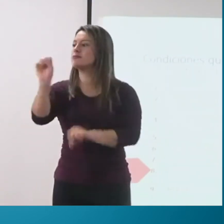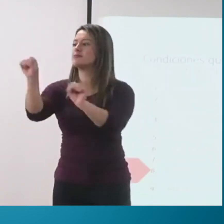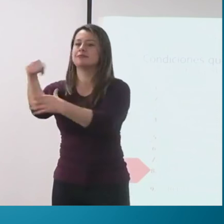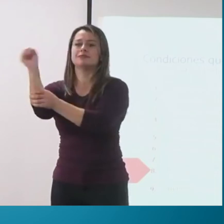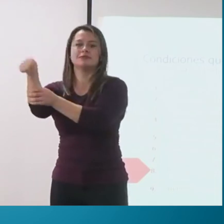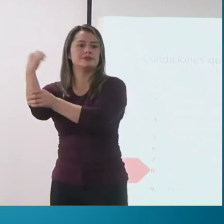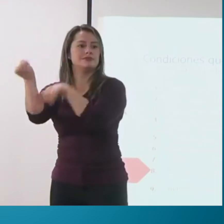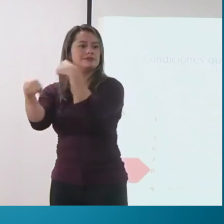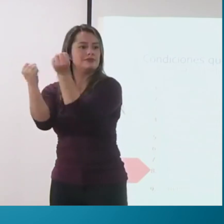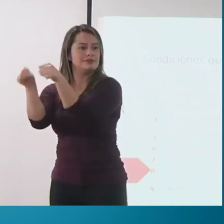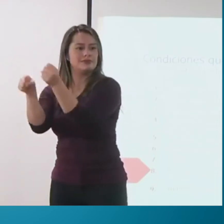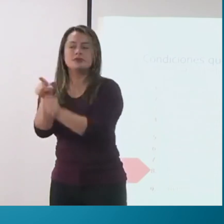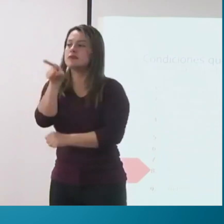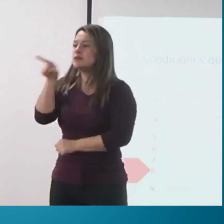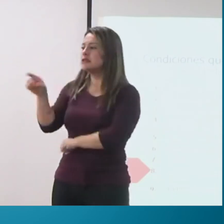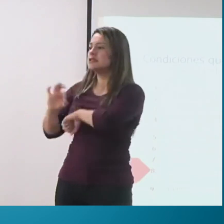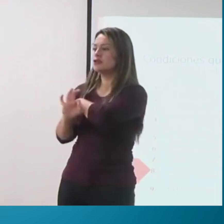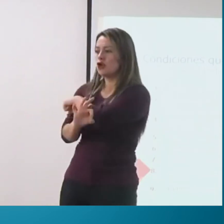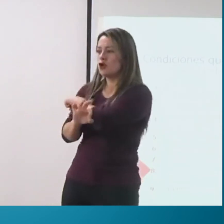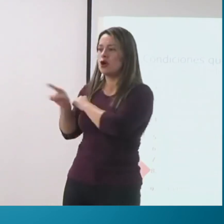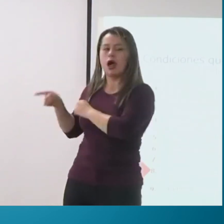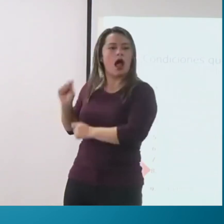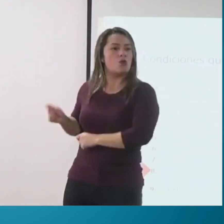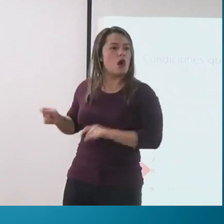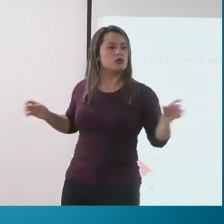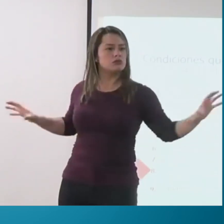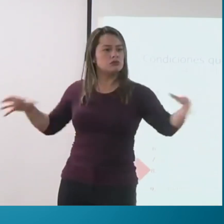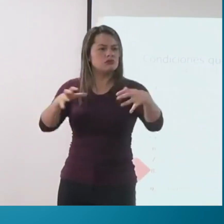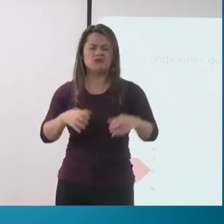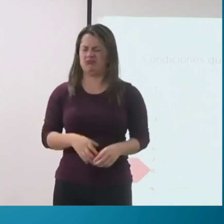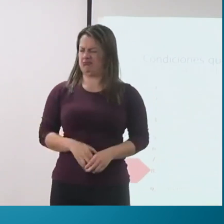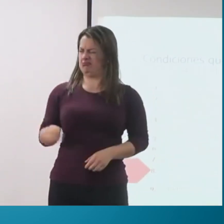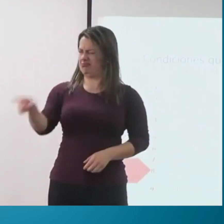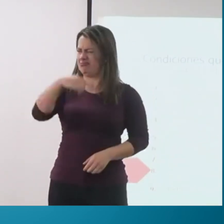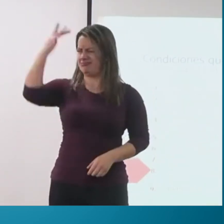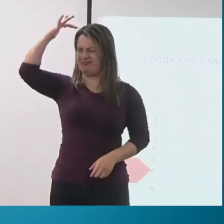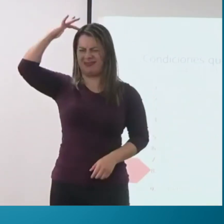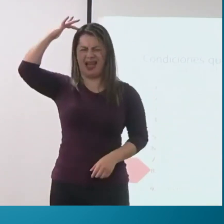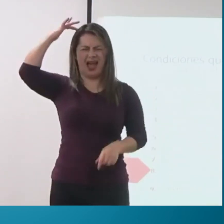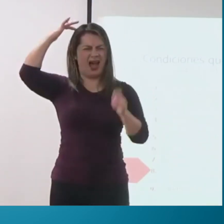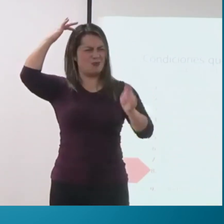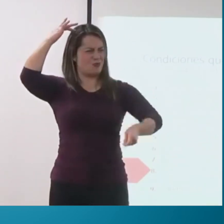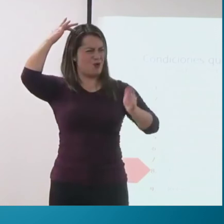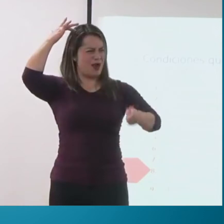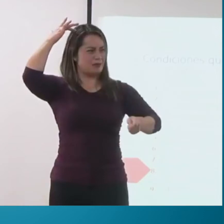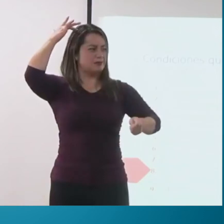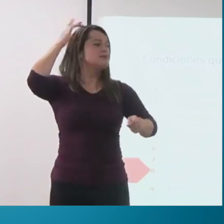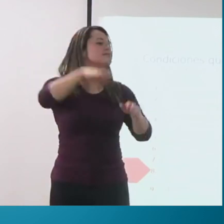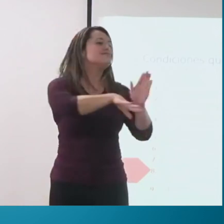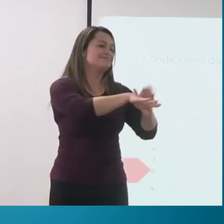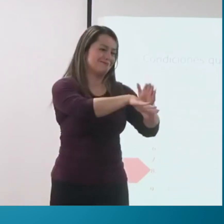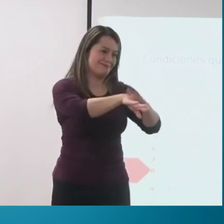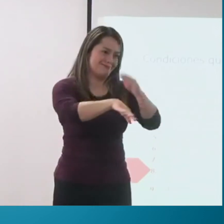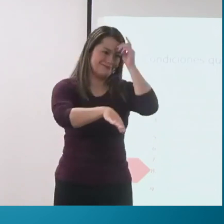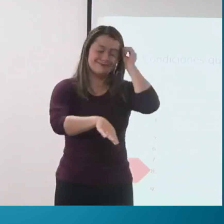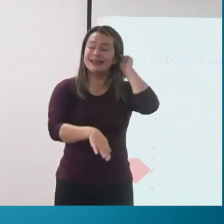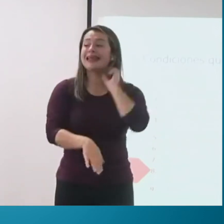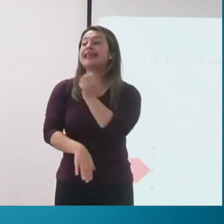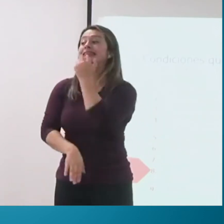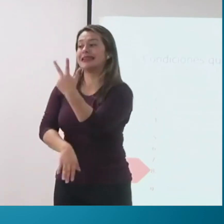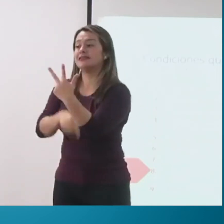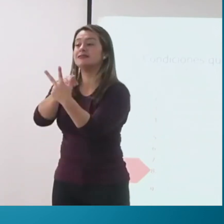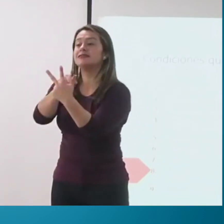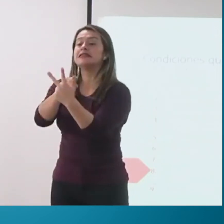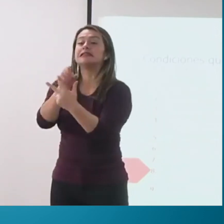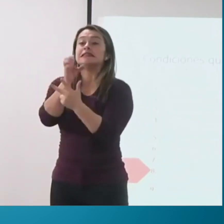físicas, psicólogos y abogados. Muchos dirán, ¿abogados para qué? Pero como es un tema técnico, científico, legal, a veces